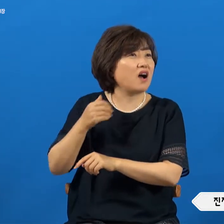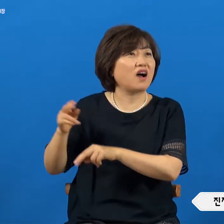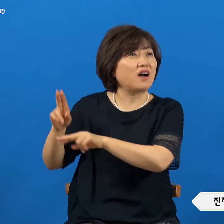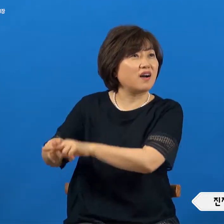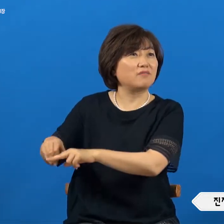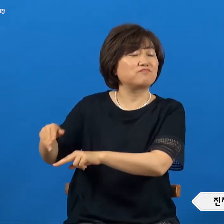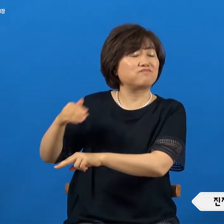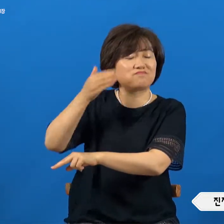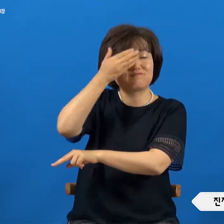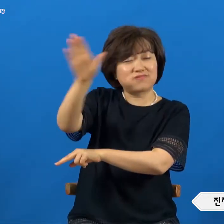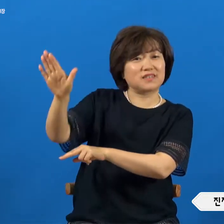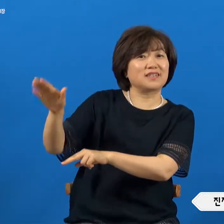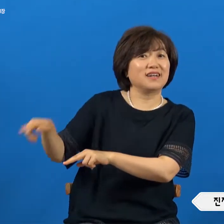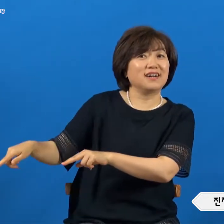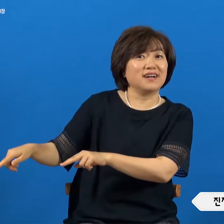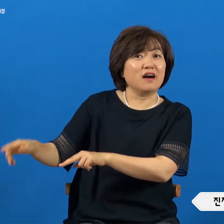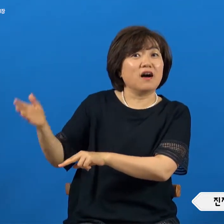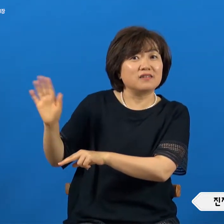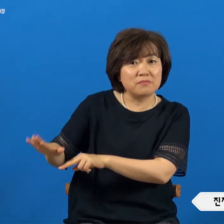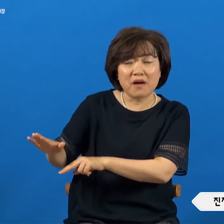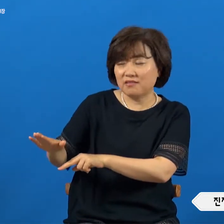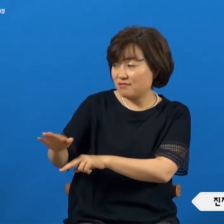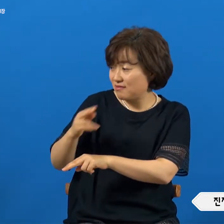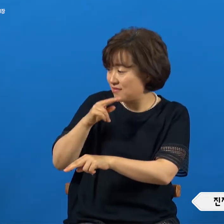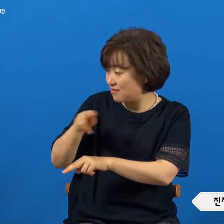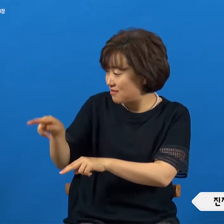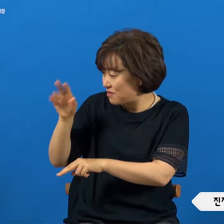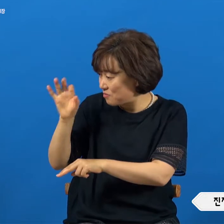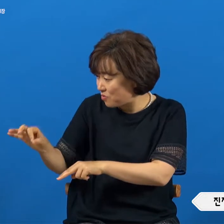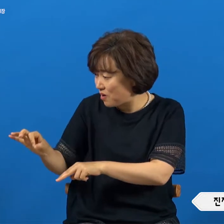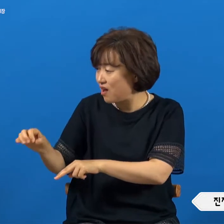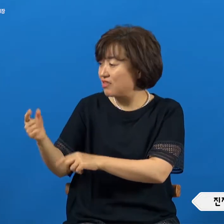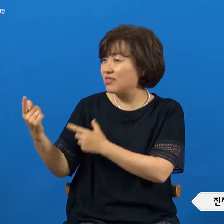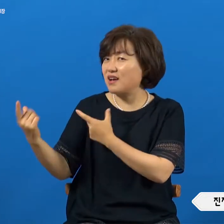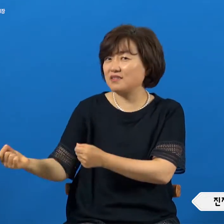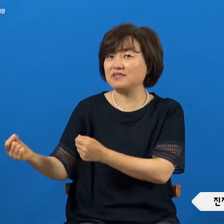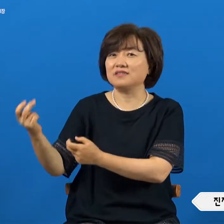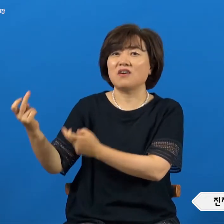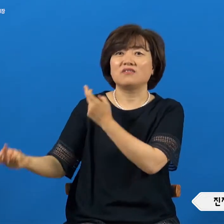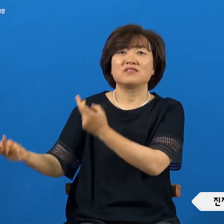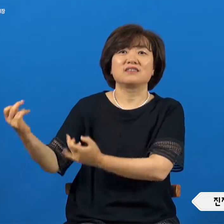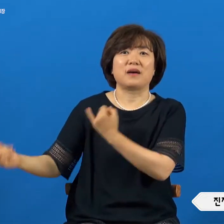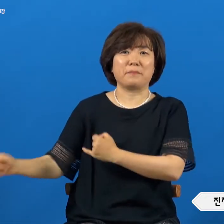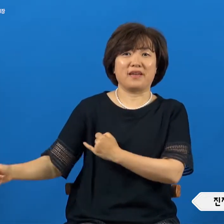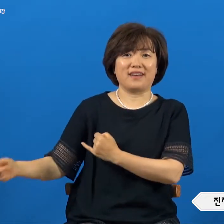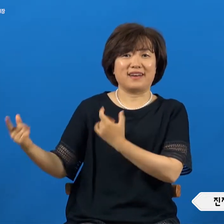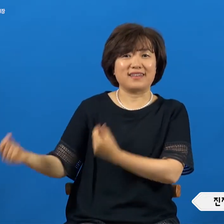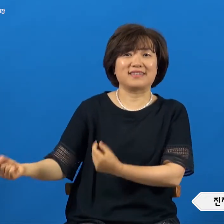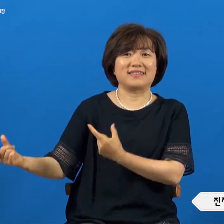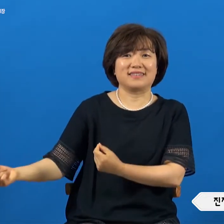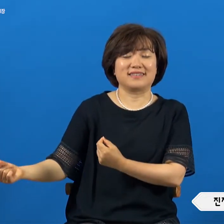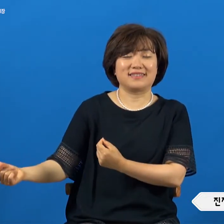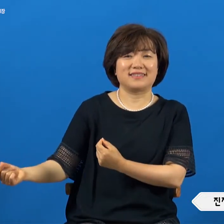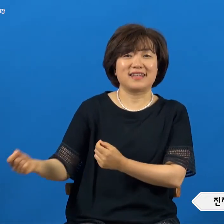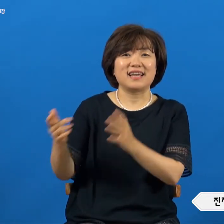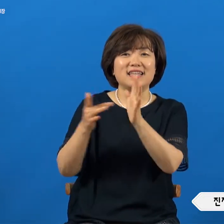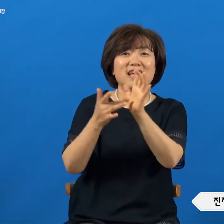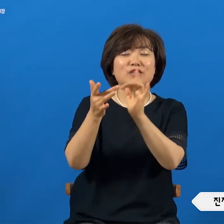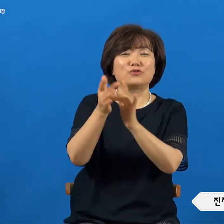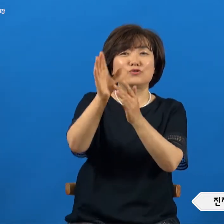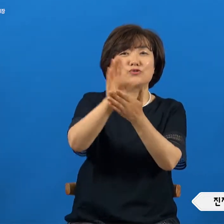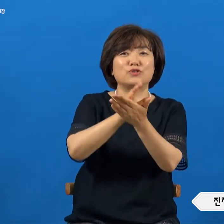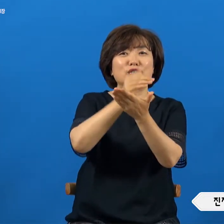성경은 여러분과 저에게 말씀합니다. 형제가 예수 그리스도의 보혈로 인해서